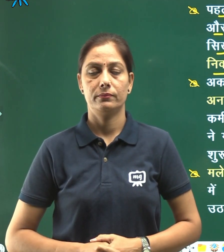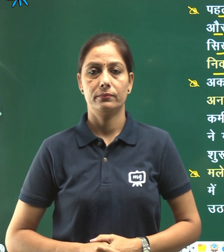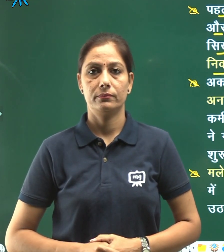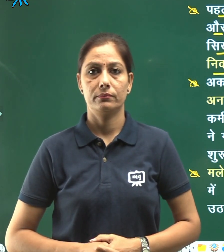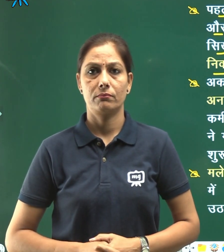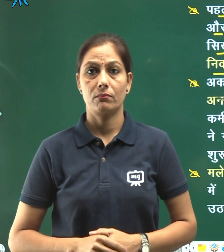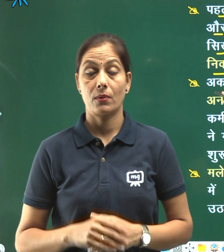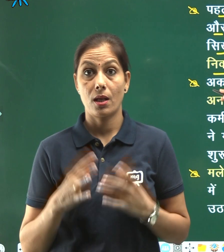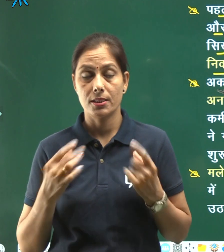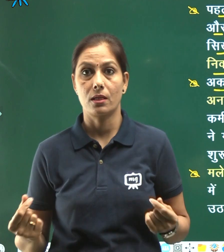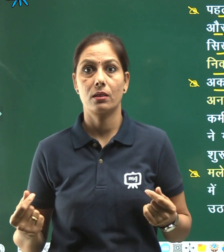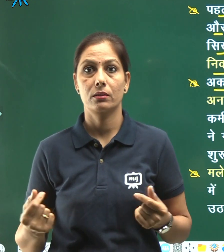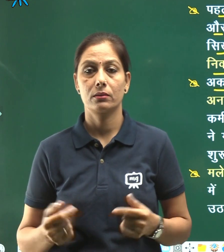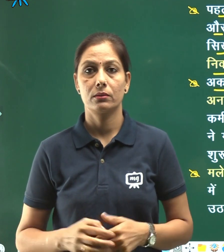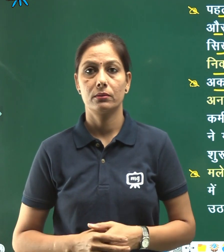अकस्मात